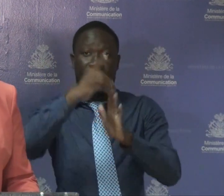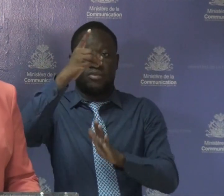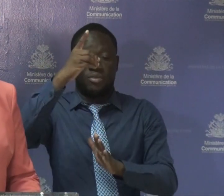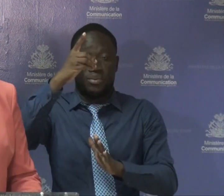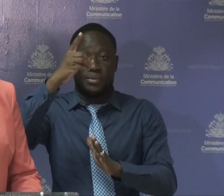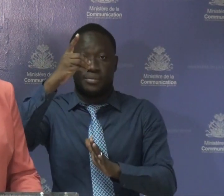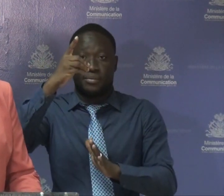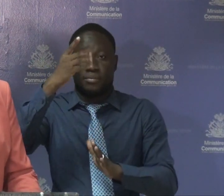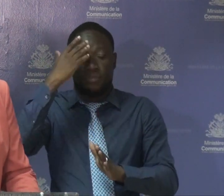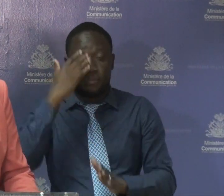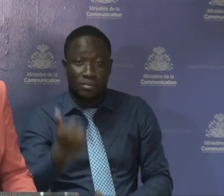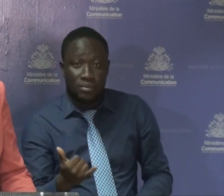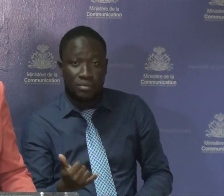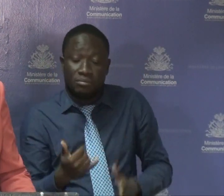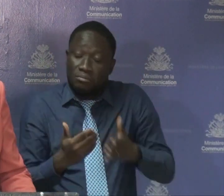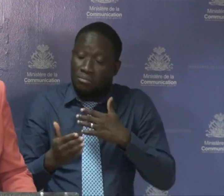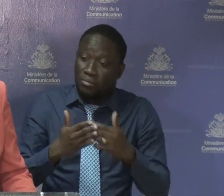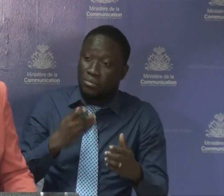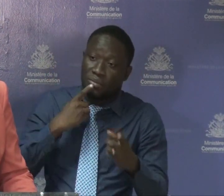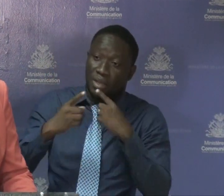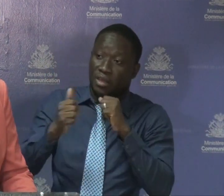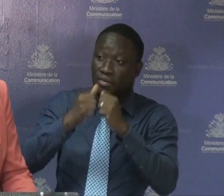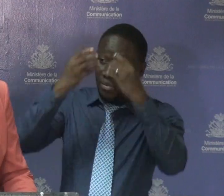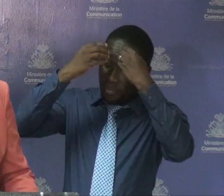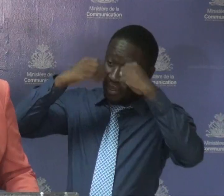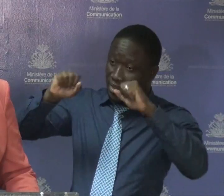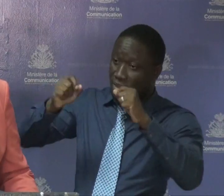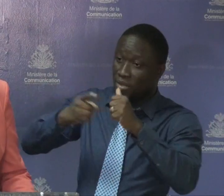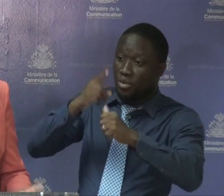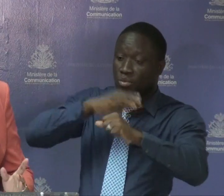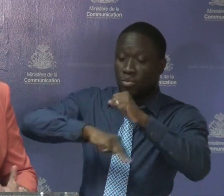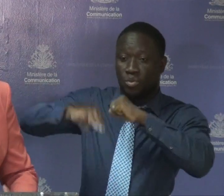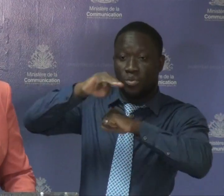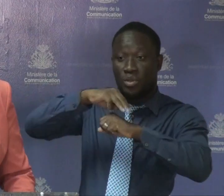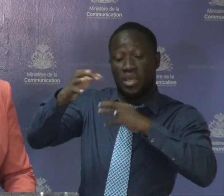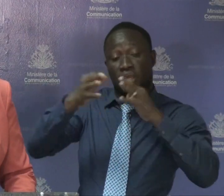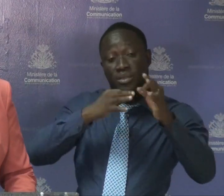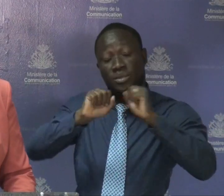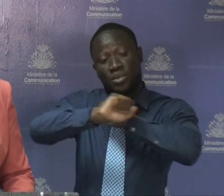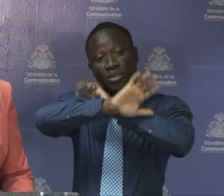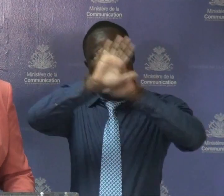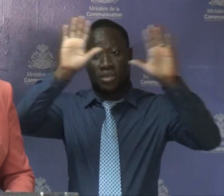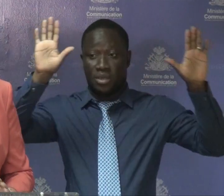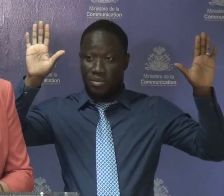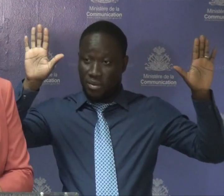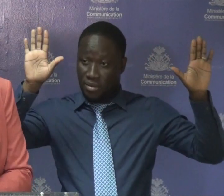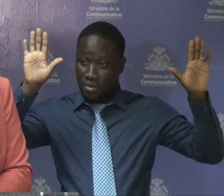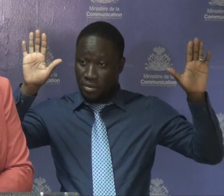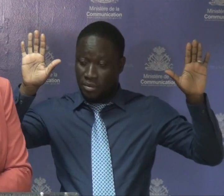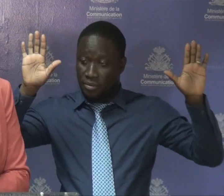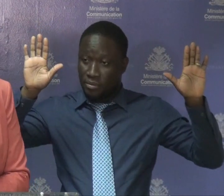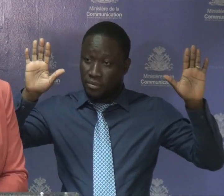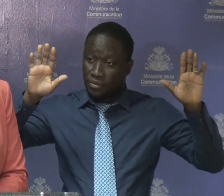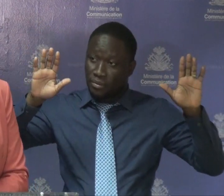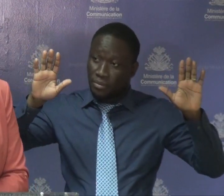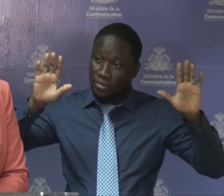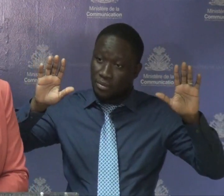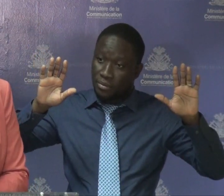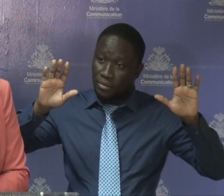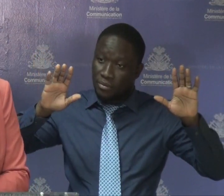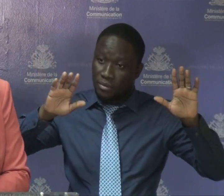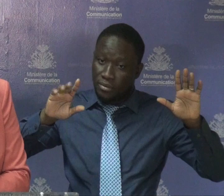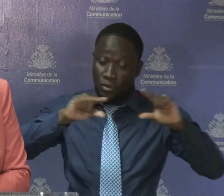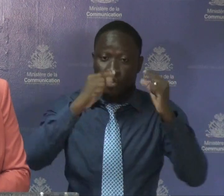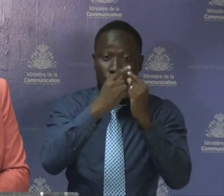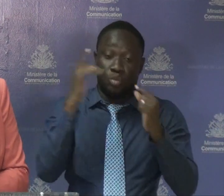plusieurs fois que me t'ai parlé, que ce soit avec le président, que ce soit avec le premier ministre, moi expliquer clairement, moi dire comme ça que secteur touristique là,